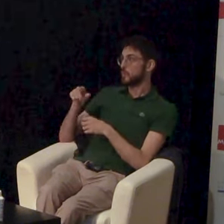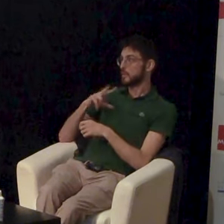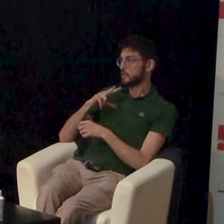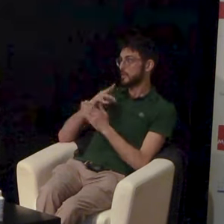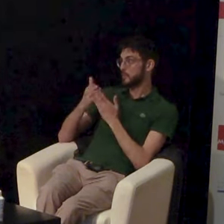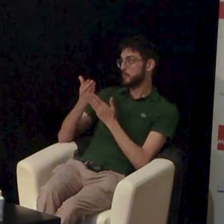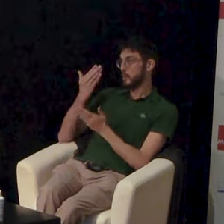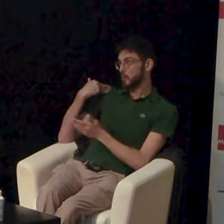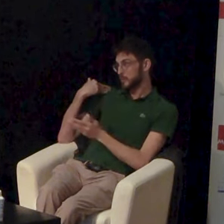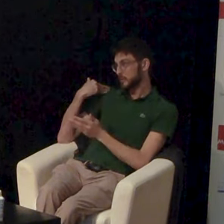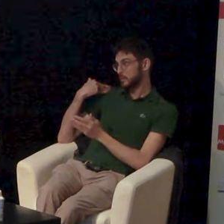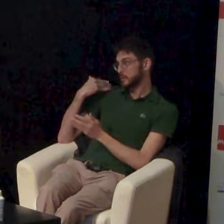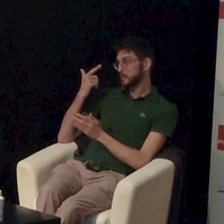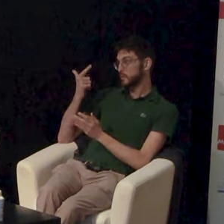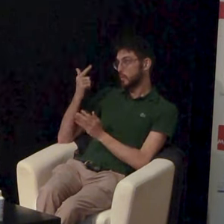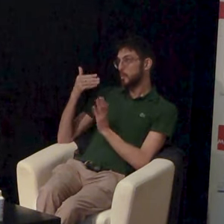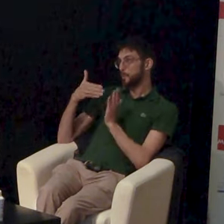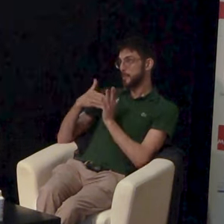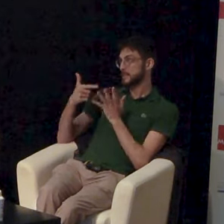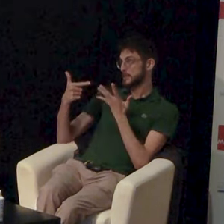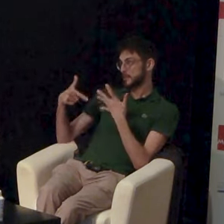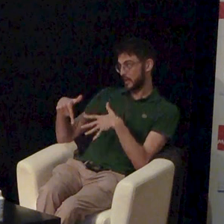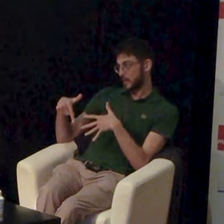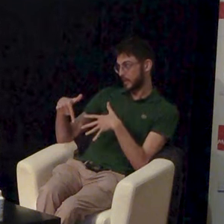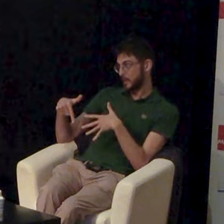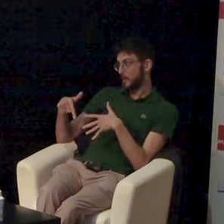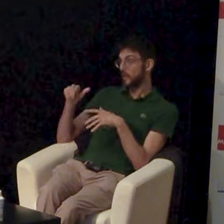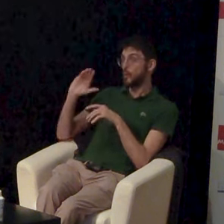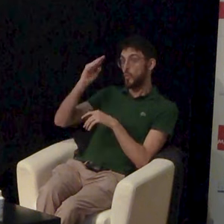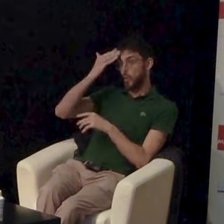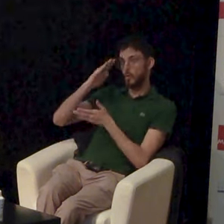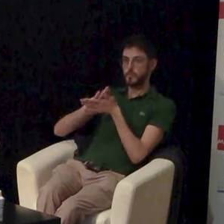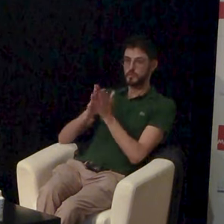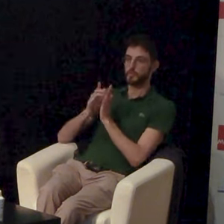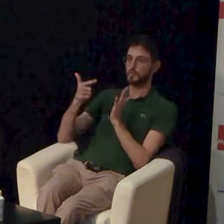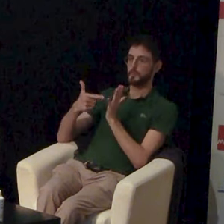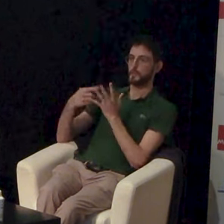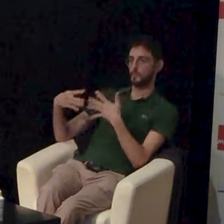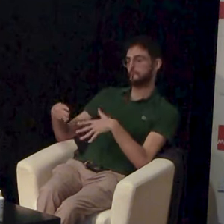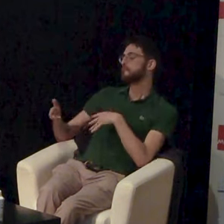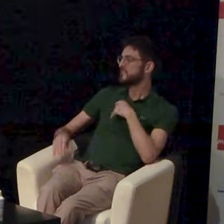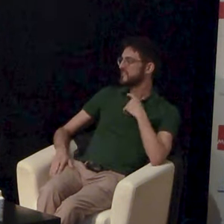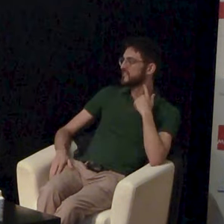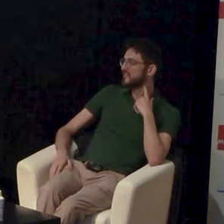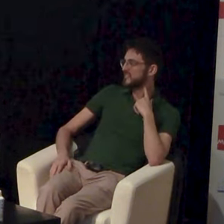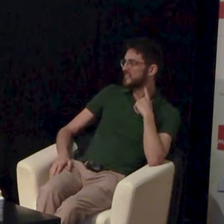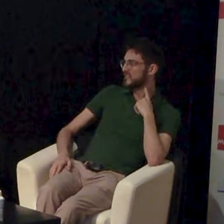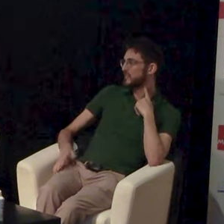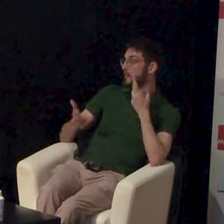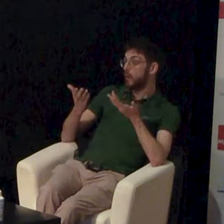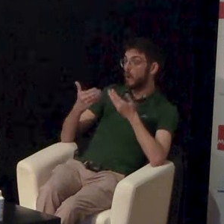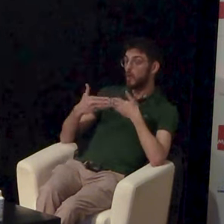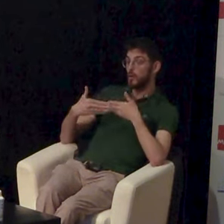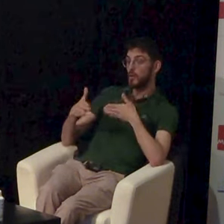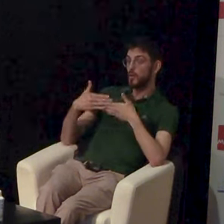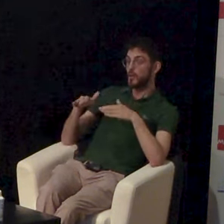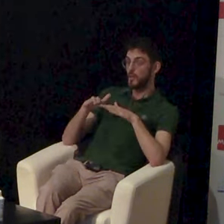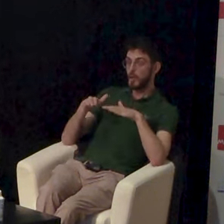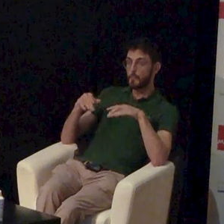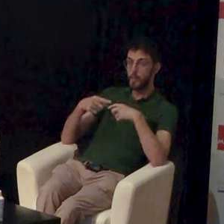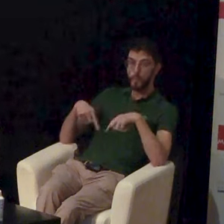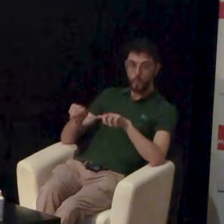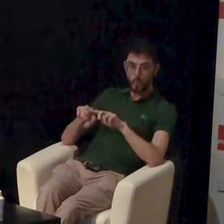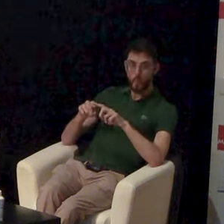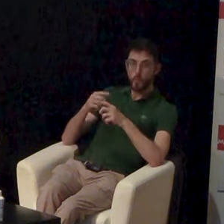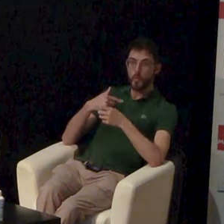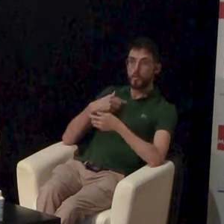s'appelle le STEAM. Et ça fait depuis 2017 que cette association existe, mais elle a été reconnue